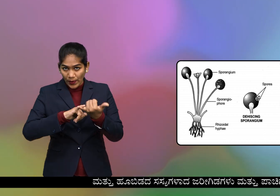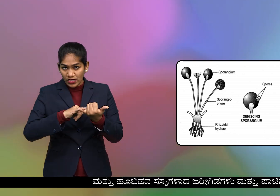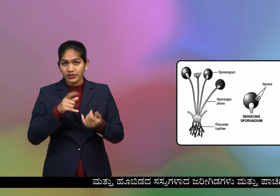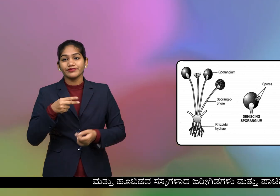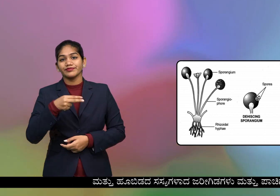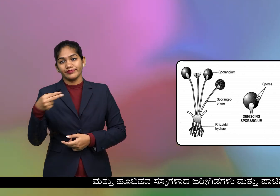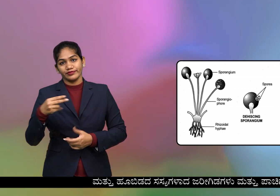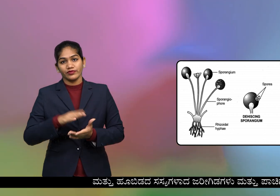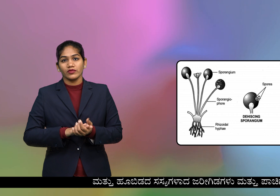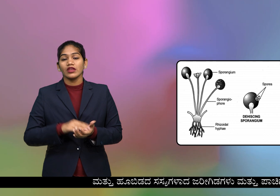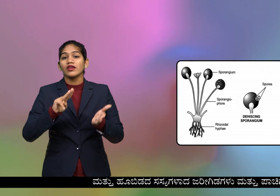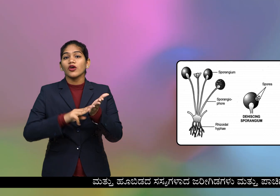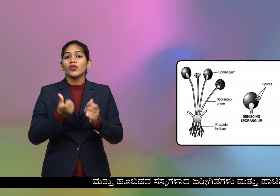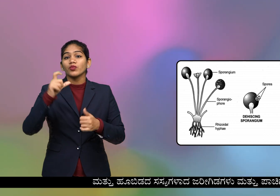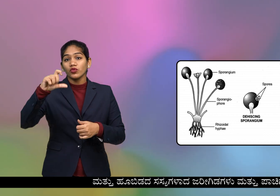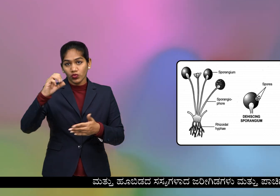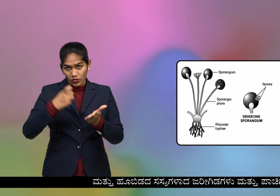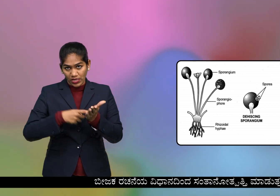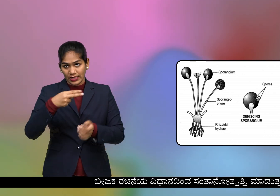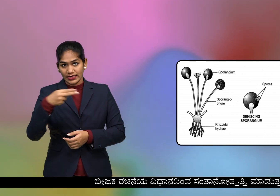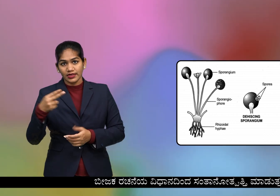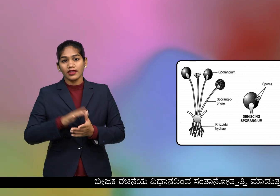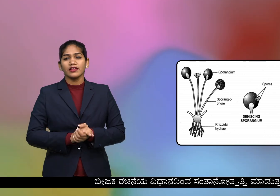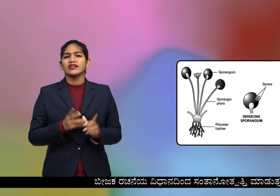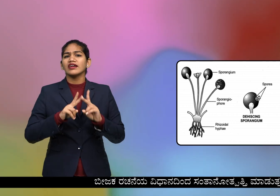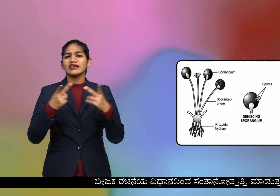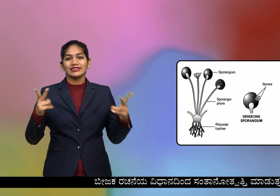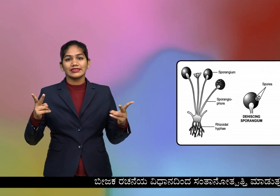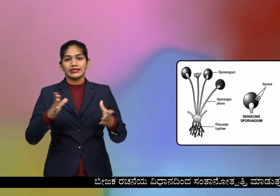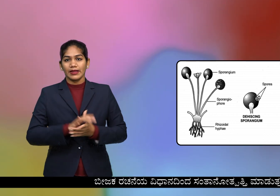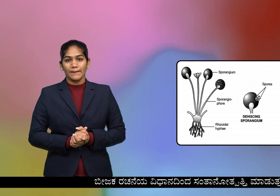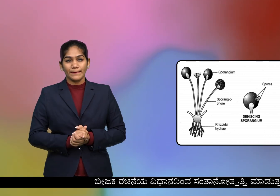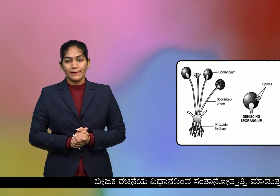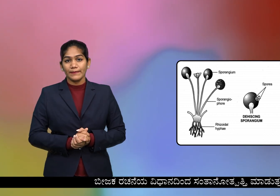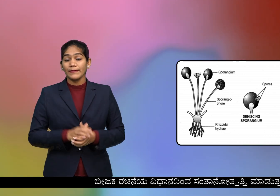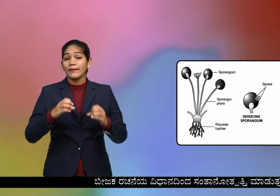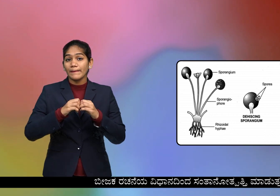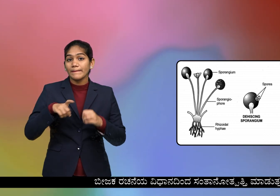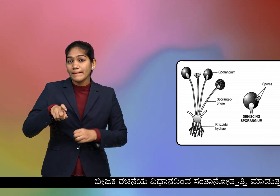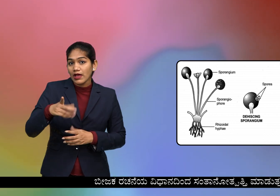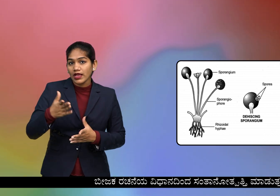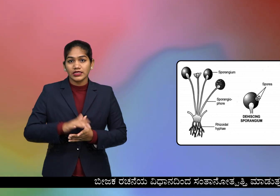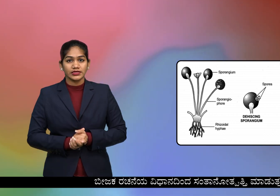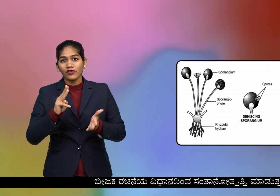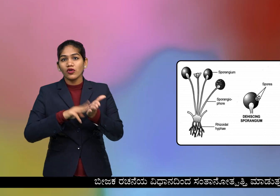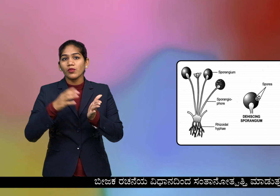ಹೂಬಿಡದ ಸಸ್ಯಗಳಾದ ಜರಿಗಿಡಗಳು ಮತ್ತು ಪಾಚಿಗಳು ಬೀಜಕ ರಚನೆಯ ವಿಧಾನದಿಂದ ಸಂತಾನೋತ್ಪತ್ತಿ ಮಾಡುತ್ತವೆ.